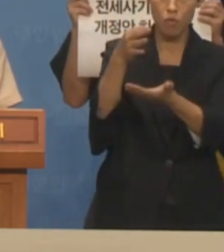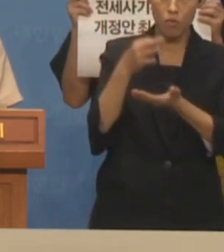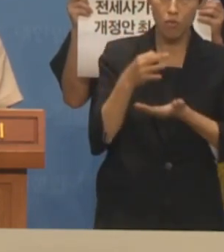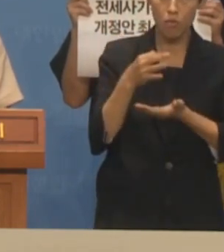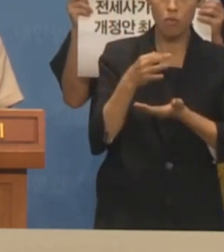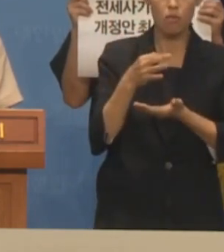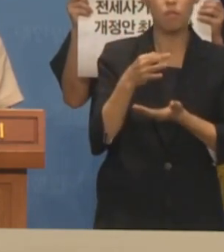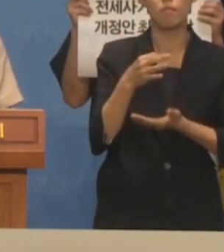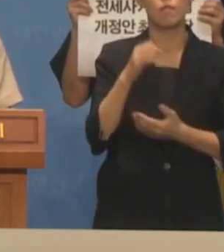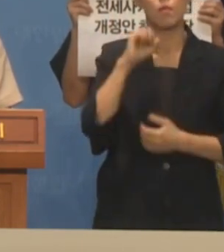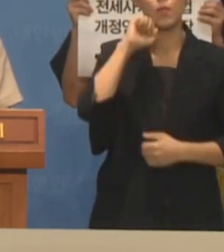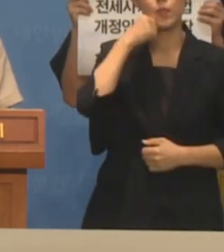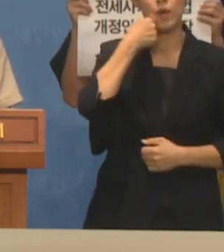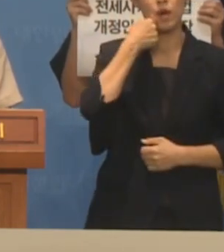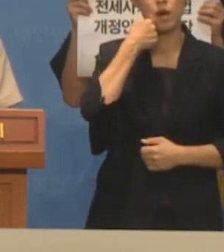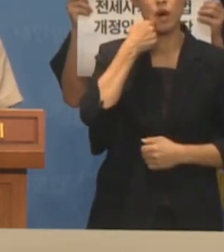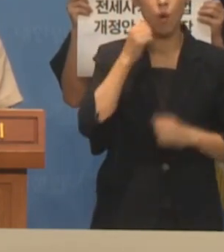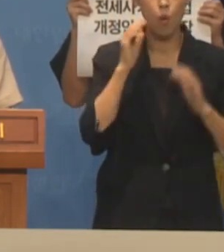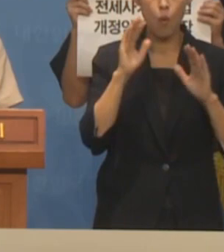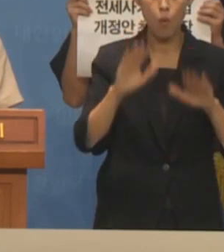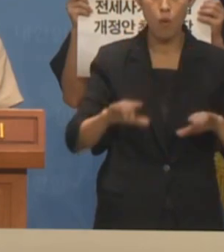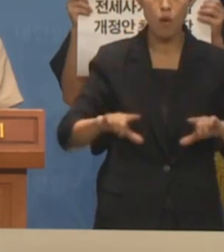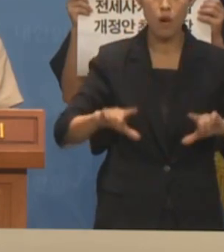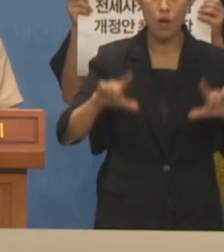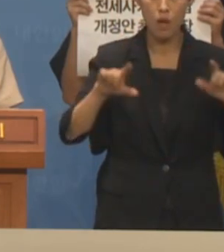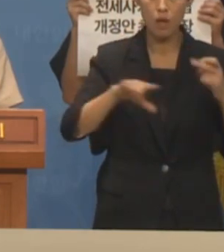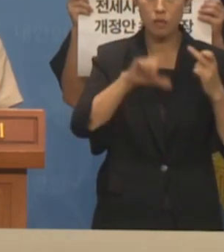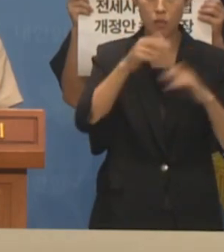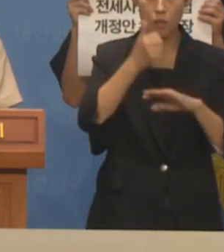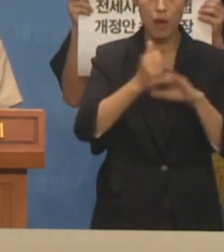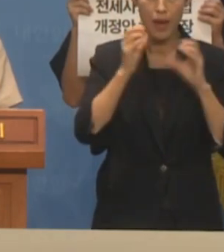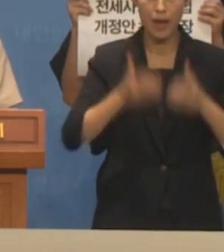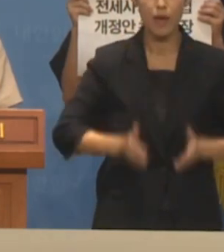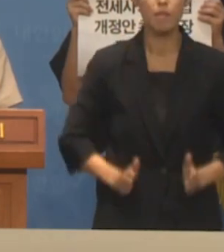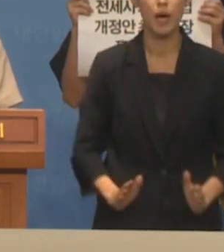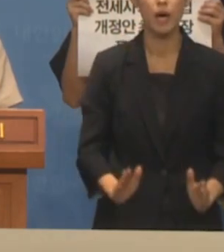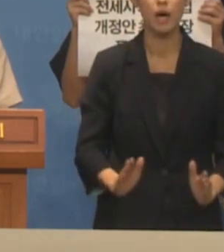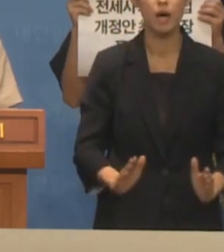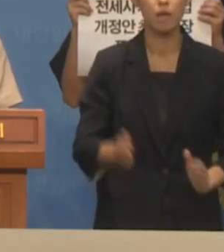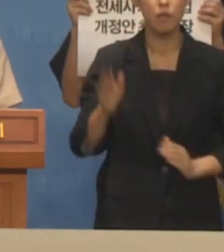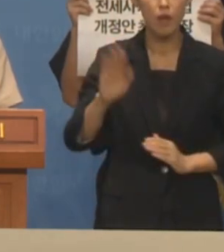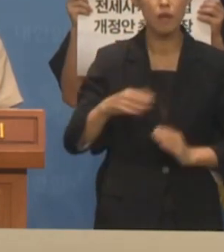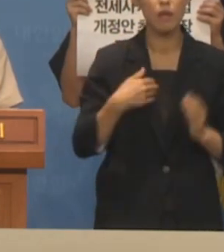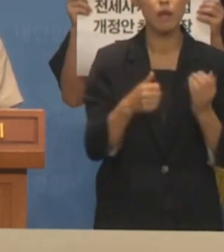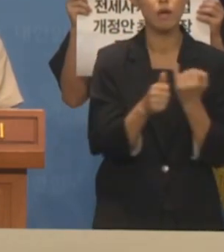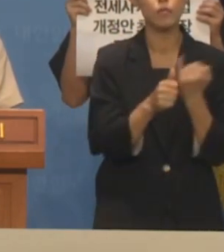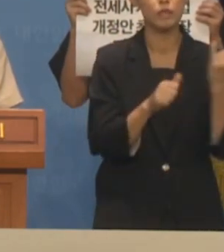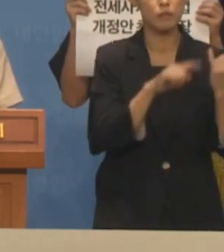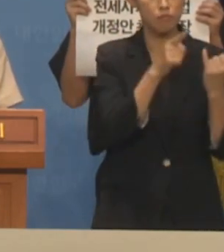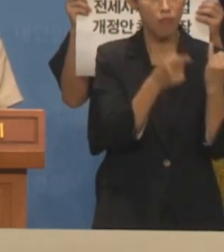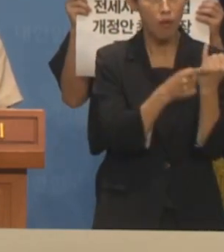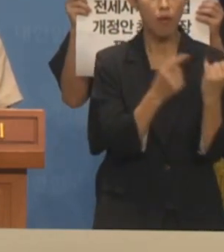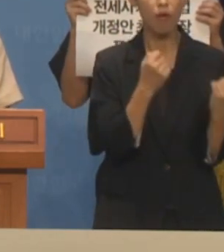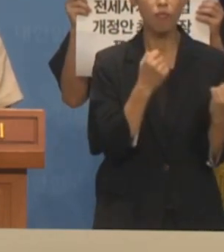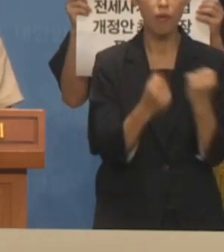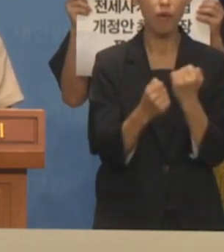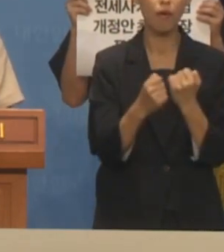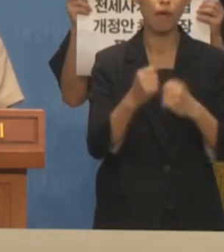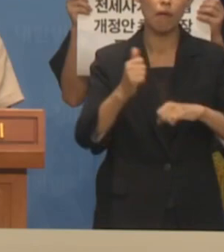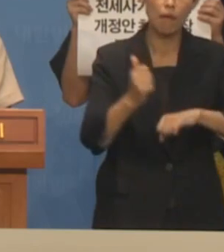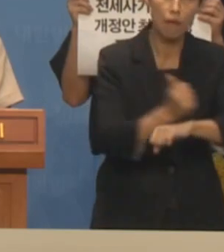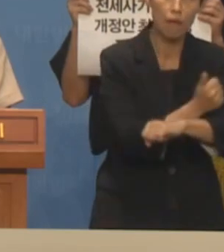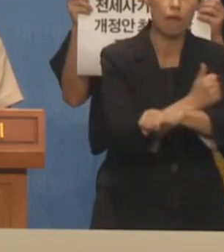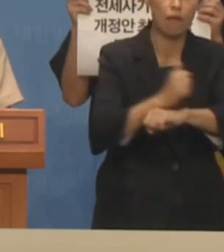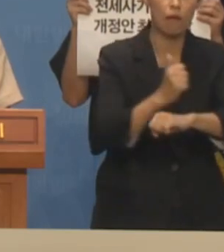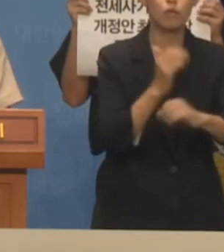불가능하며 올해 말에 아이도 태어나는데 수도권으로 이사하여 아내는 임산부의 몸으로 1시간 넘게 출퇴근을 하고 있습니다. 고등학교